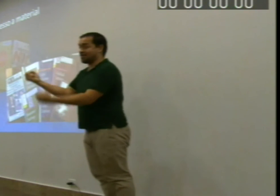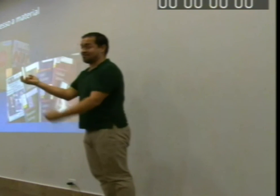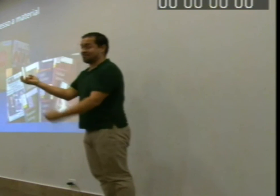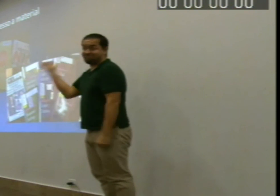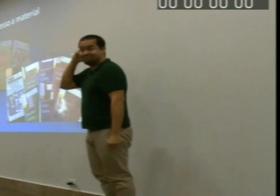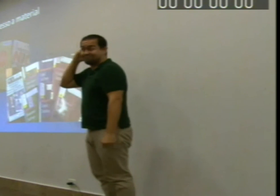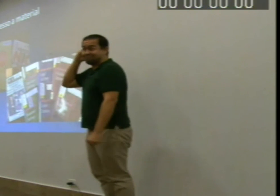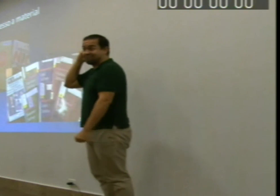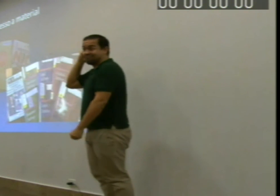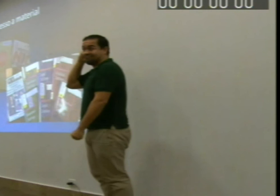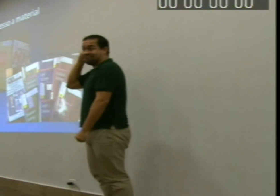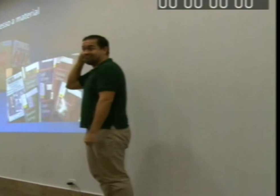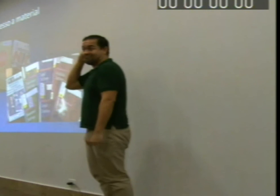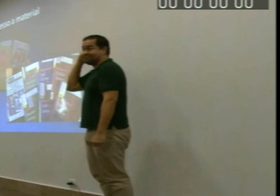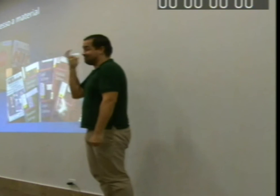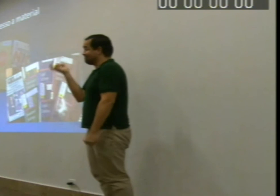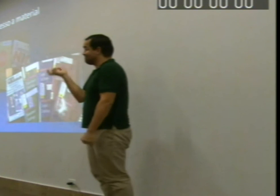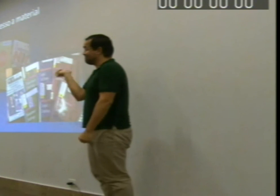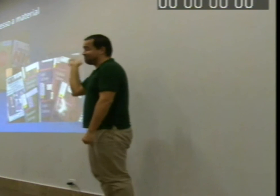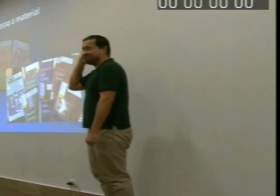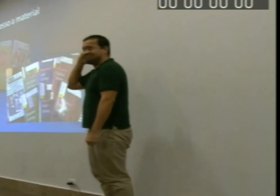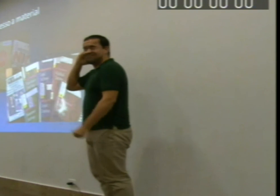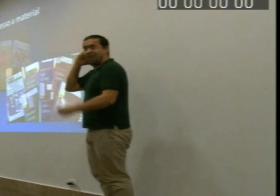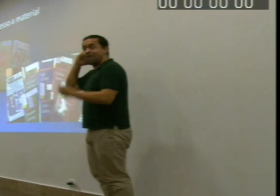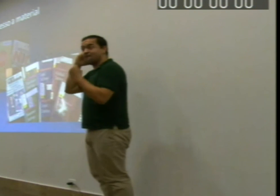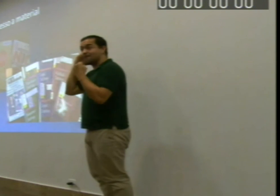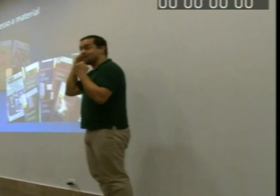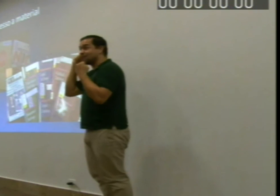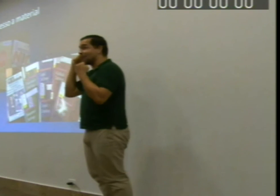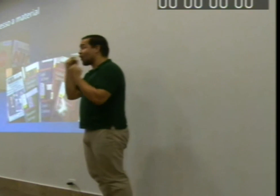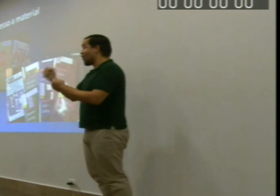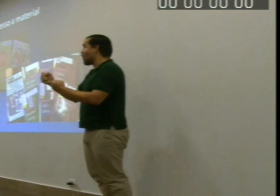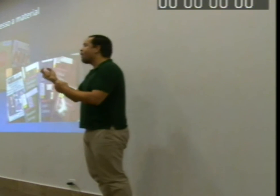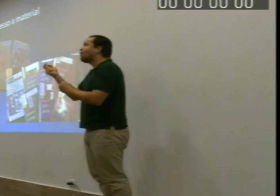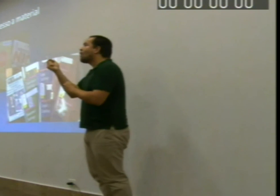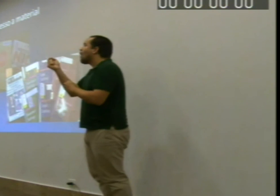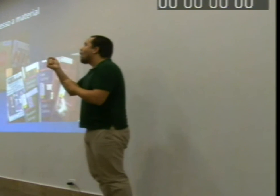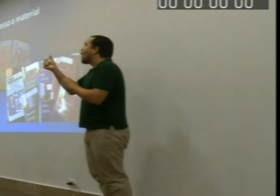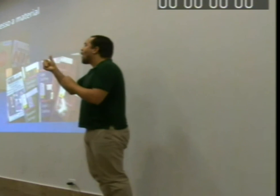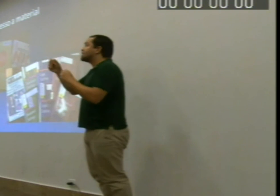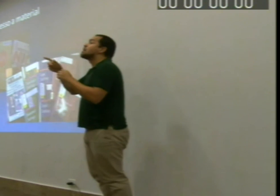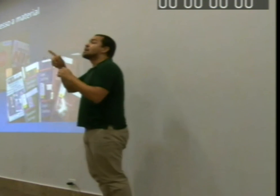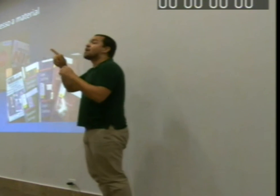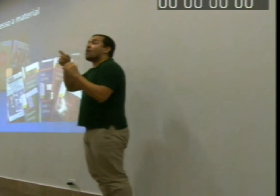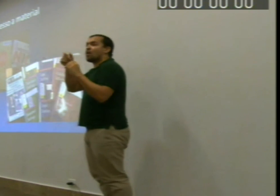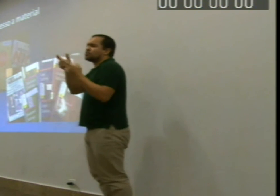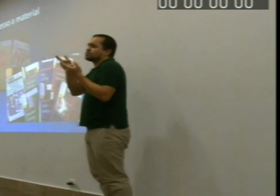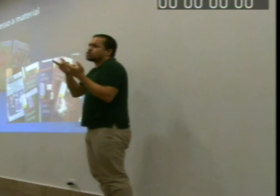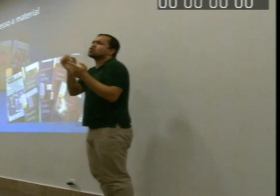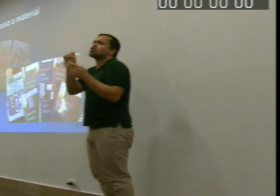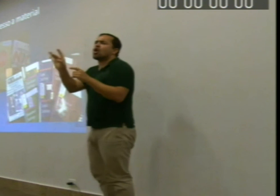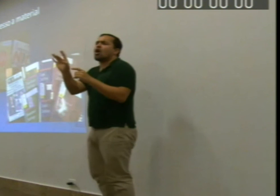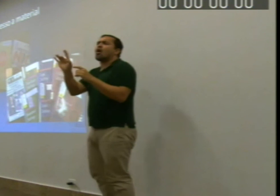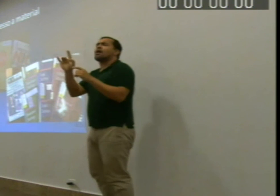forte isso lá e o a questão do implante nuclear também é muito forte essa cultura